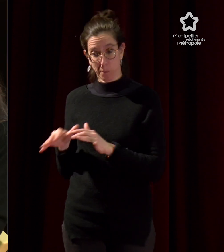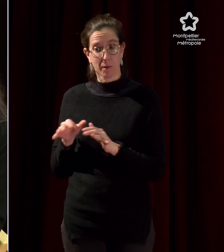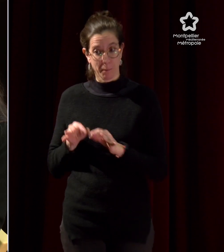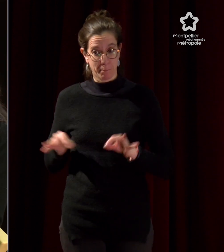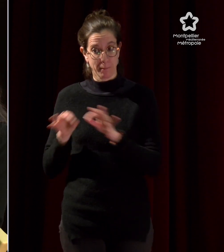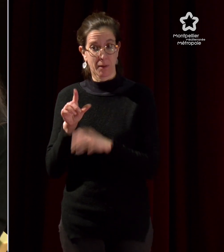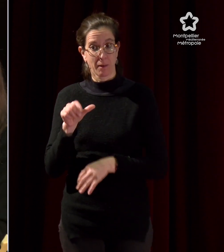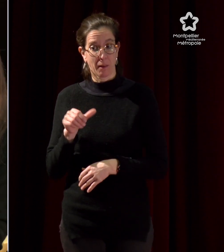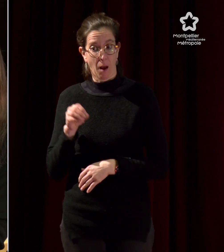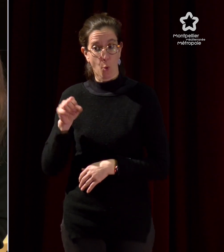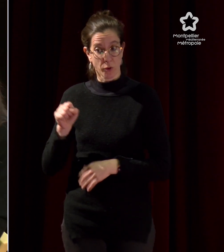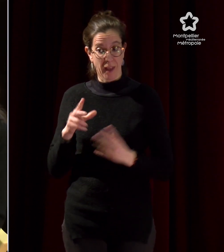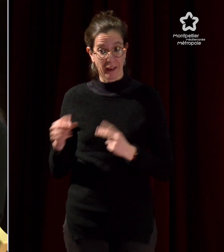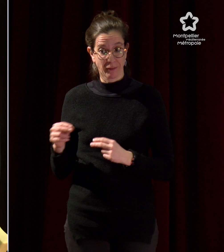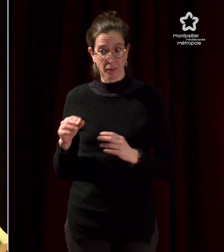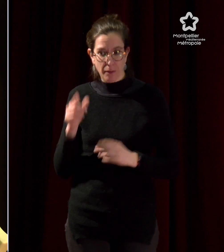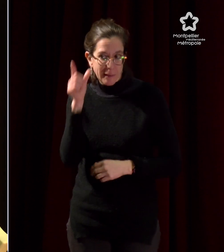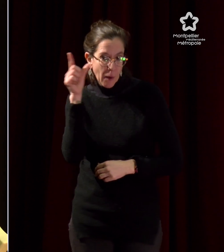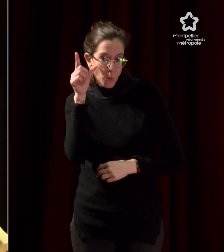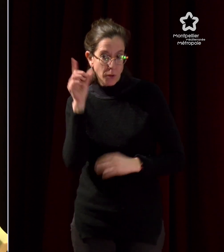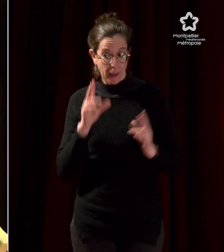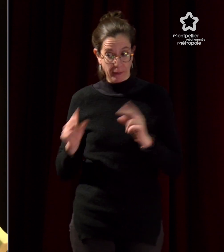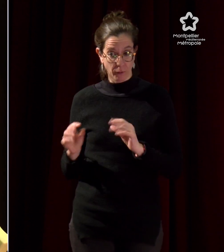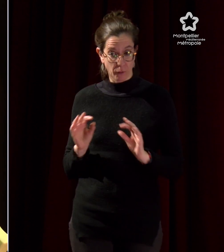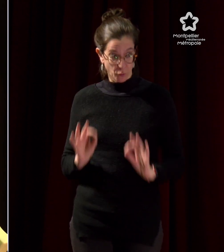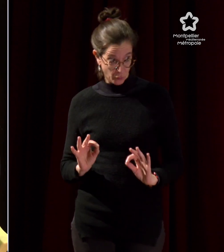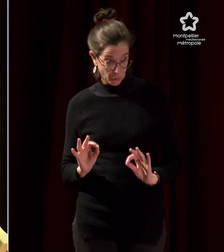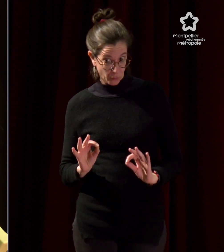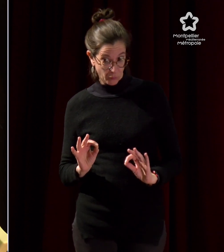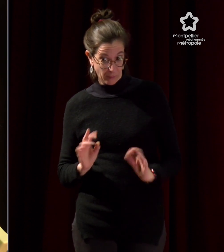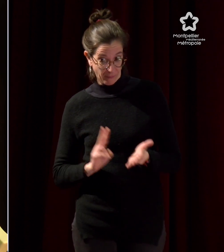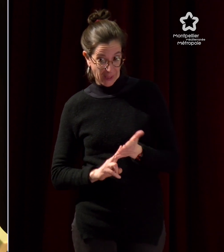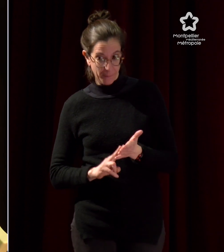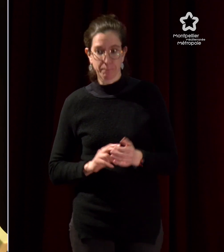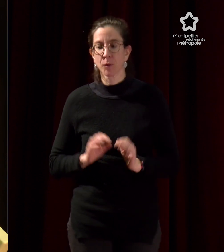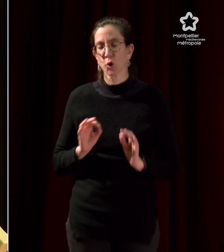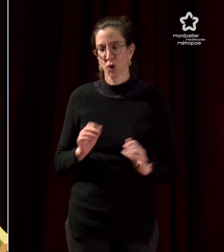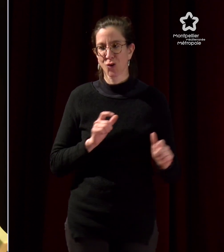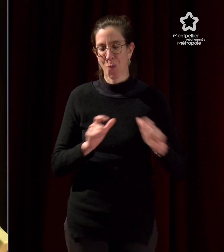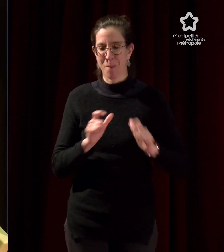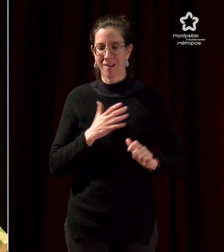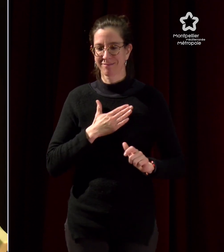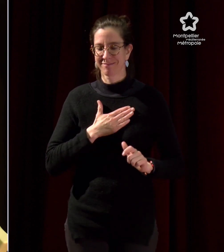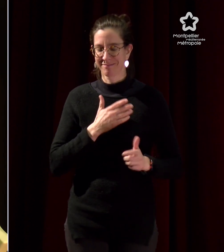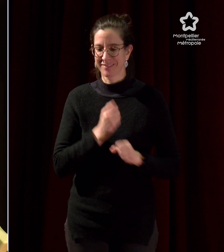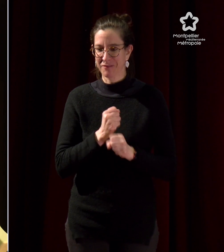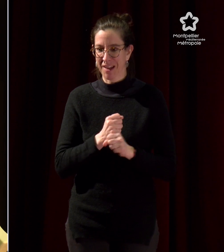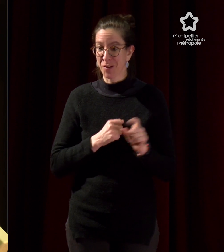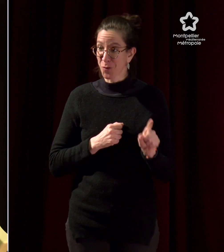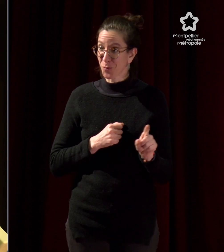Alors d'ailleurs c'est un de mes copains, Fabrice Déméter, qui travaille là-dessus. Oui, alors lui, il a trouvé une